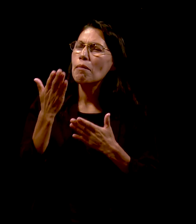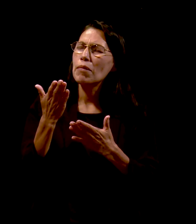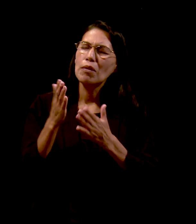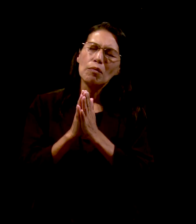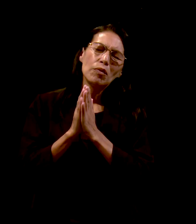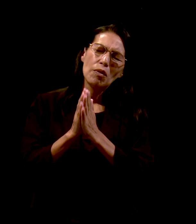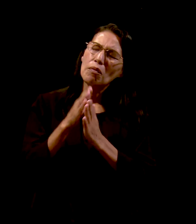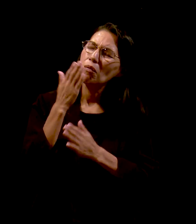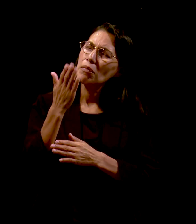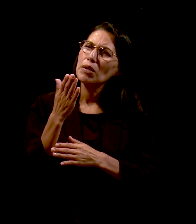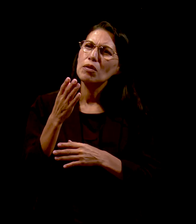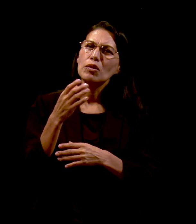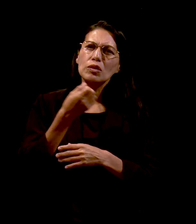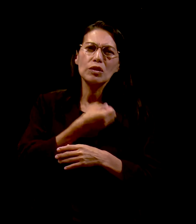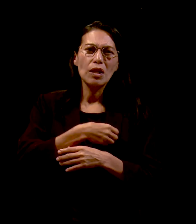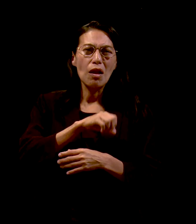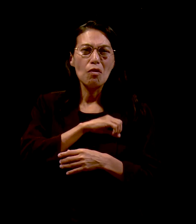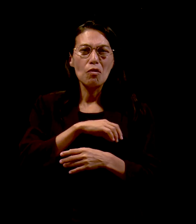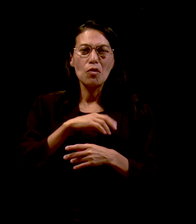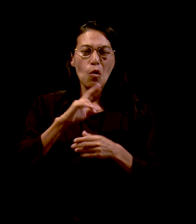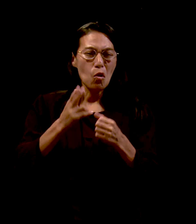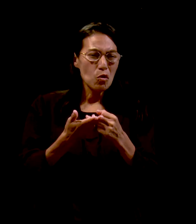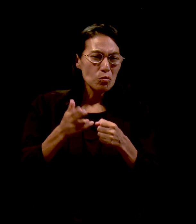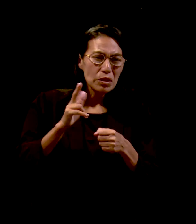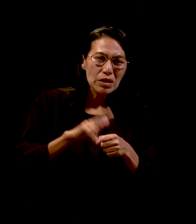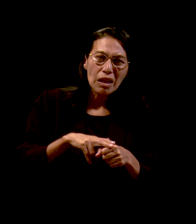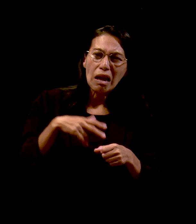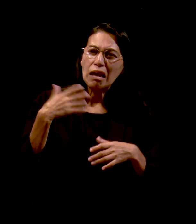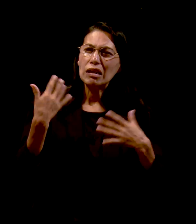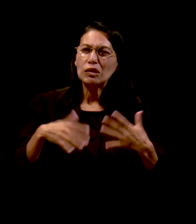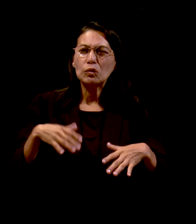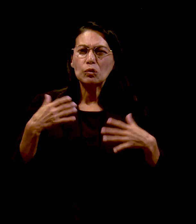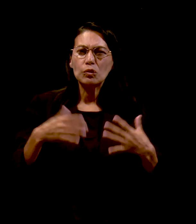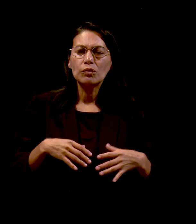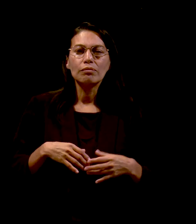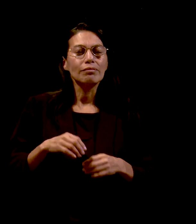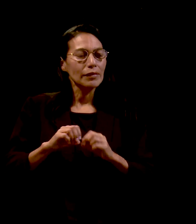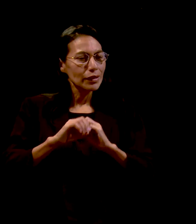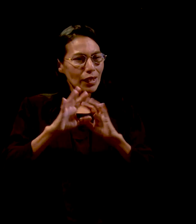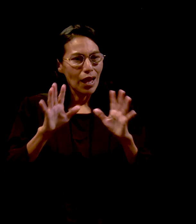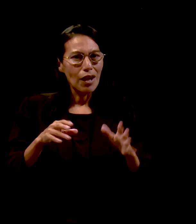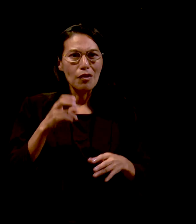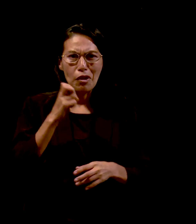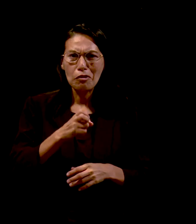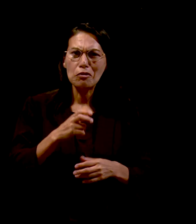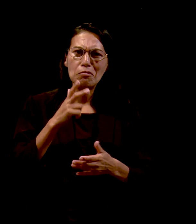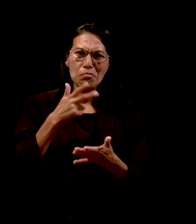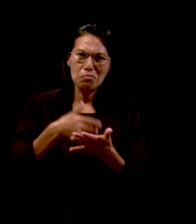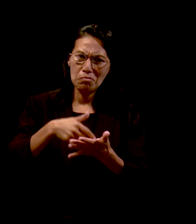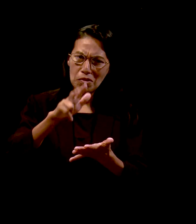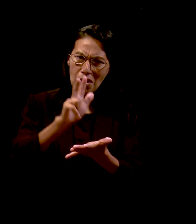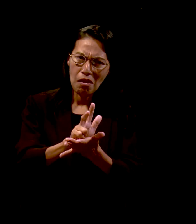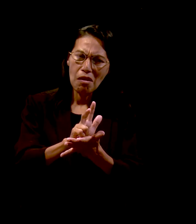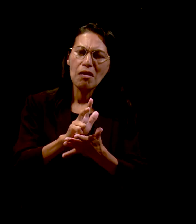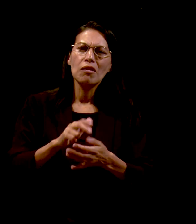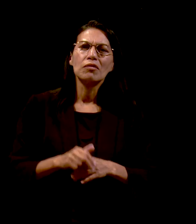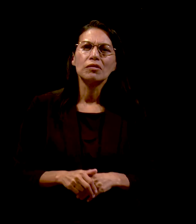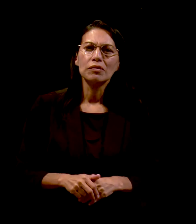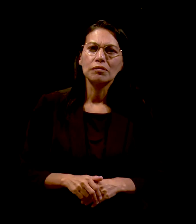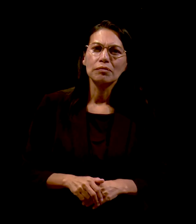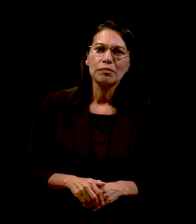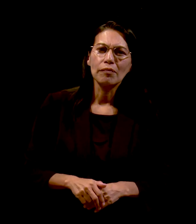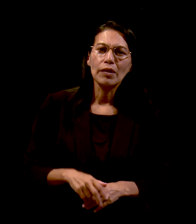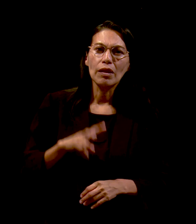eso es que dios usa para su gloria y honor viví sofía y